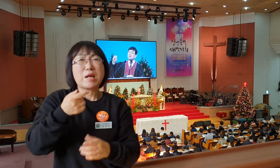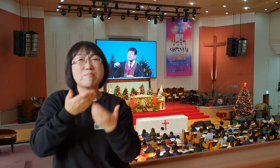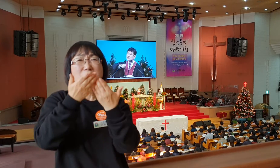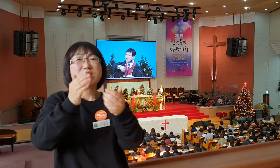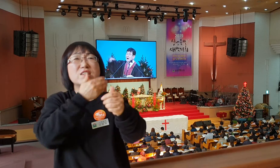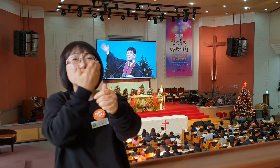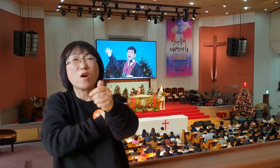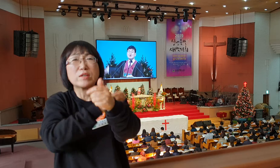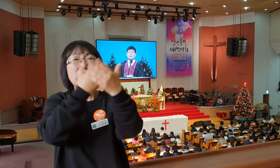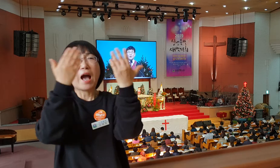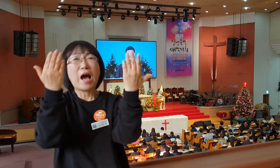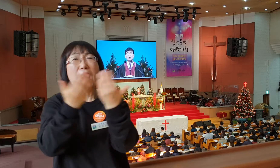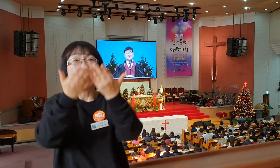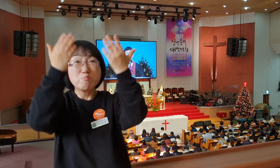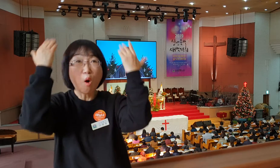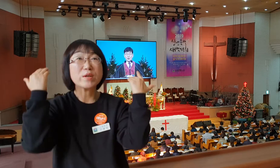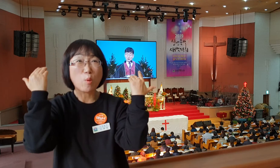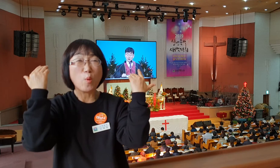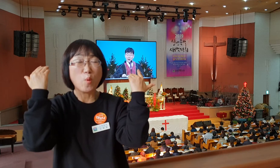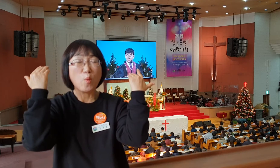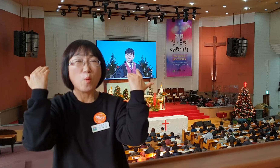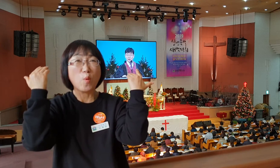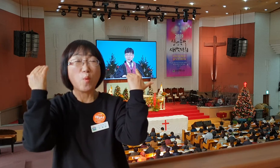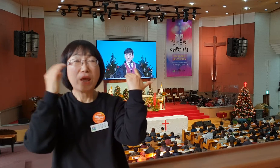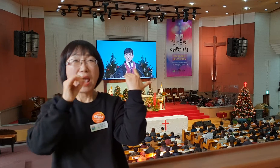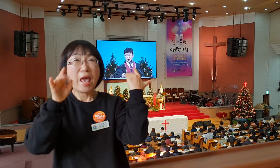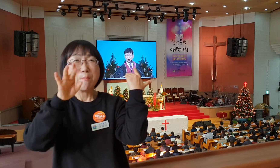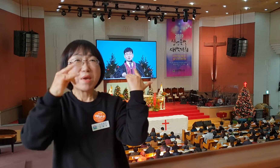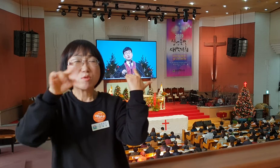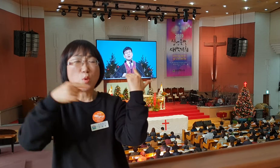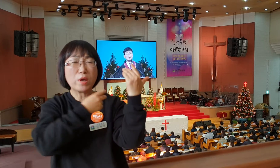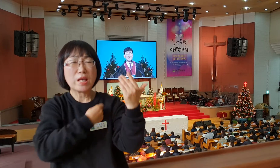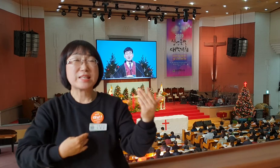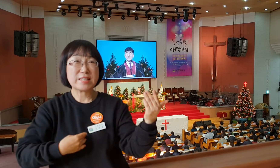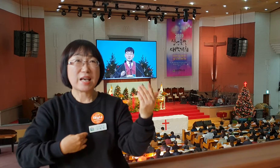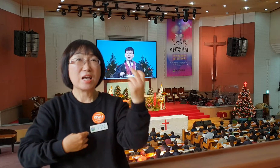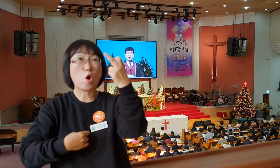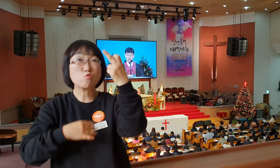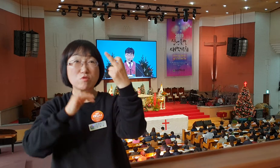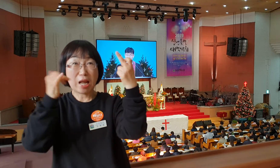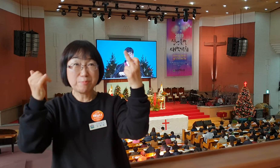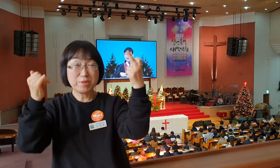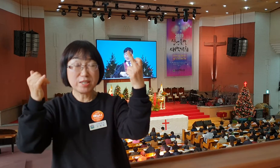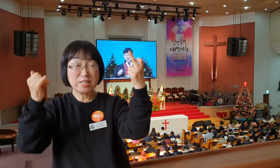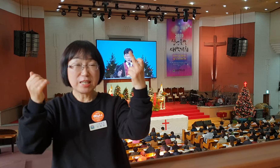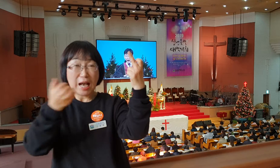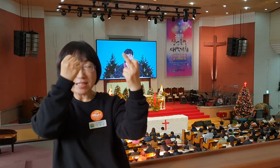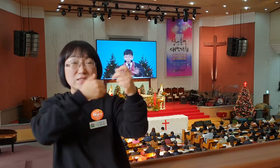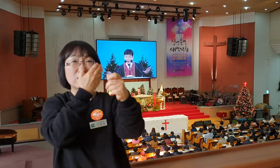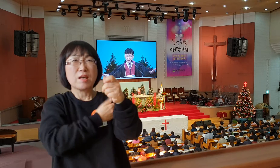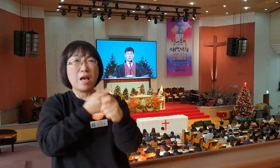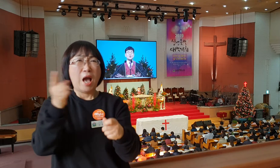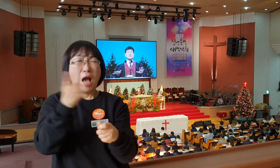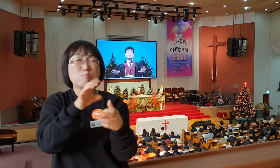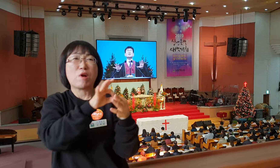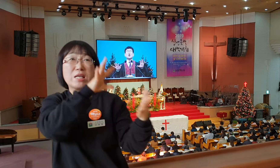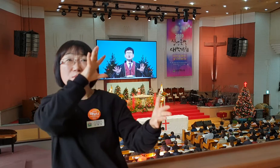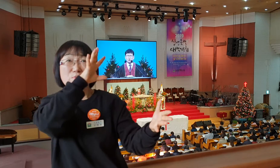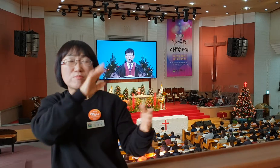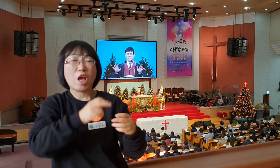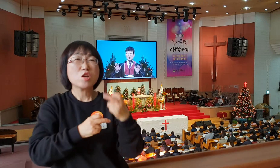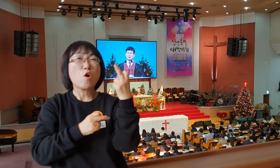능력들 그것들 다 날려보내는 거예요 여기 에베소 이 제자들 열둘이랍니다 이 사람들 이 사람들 능력 아무 관심 없어요